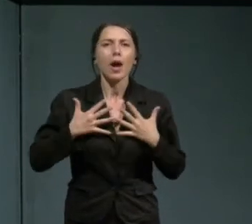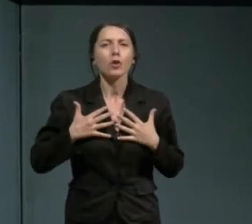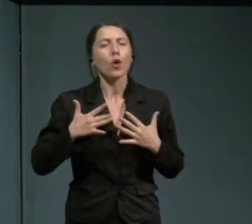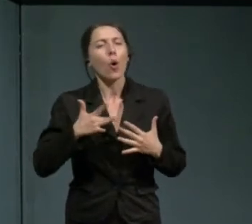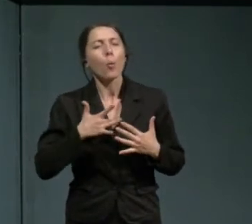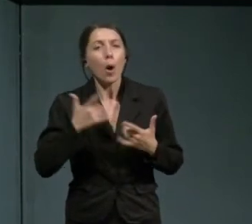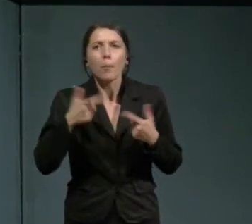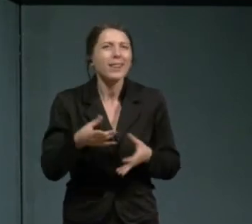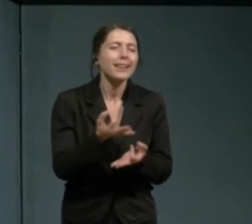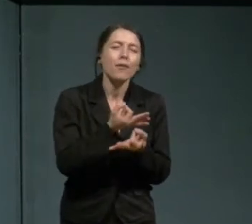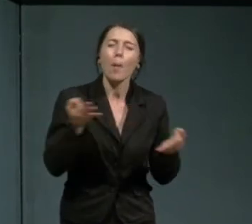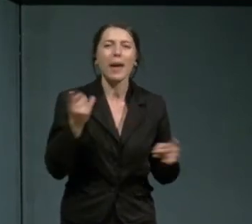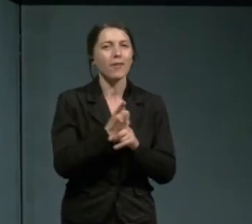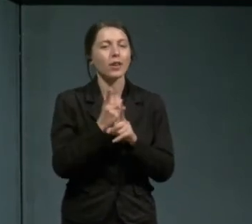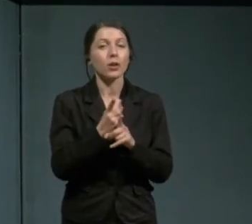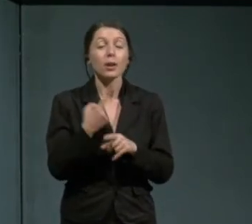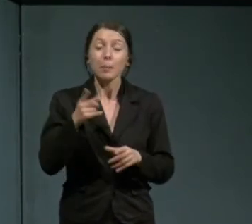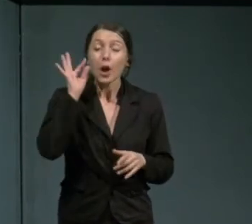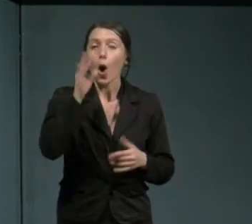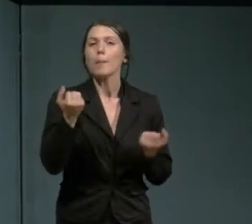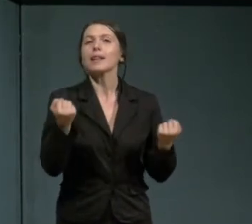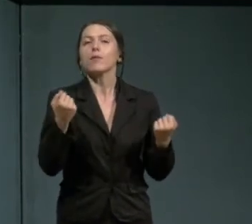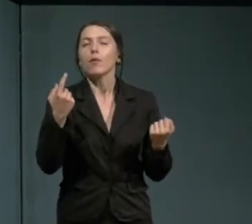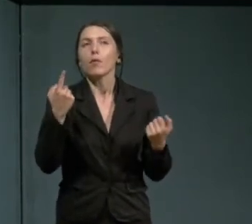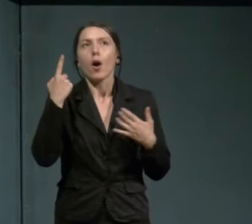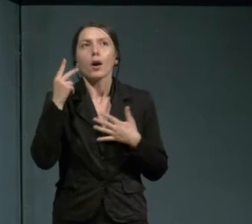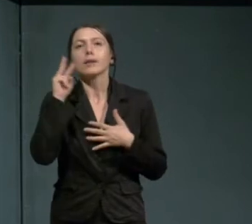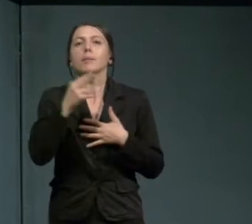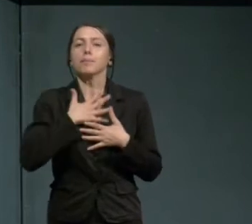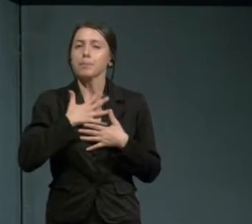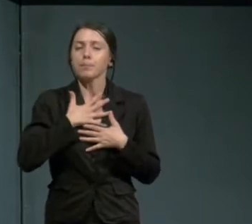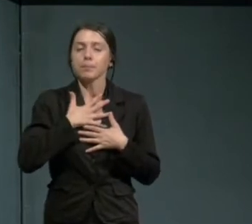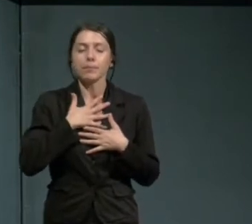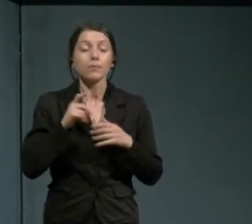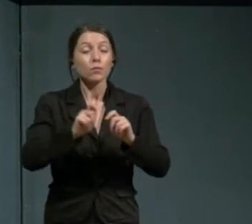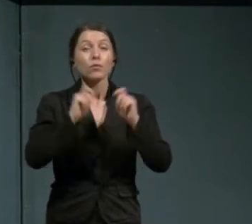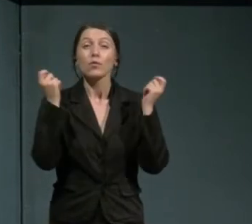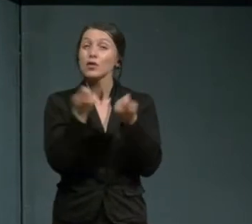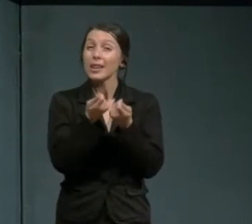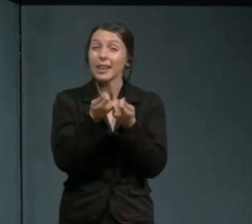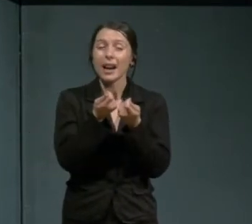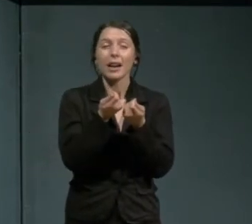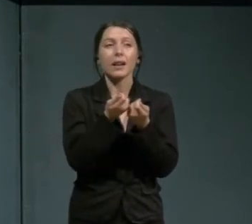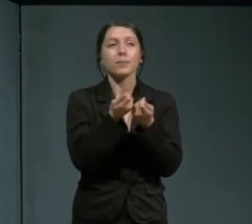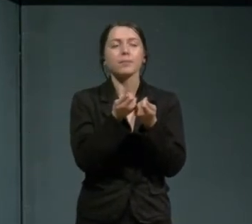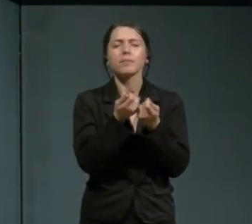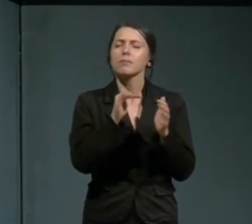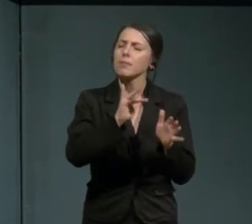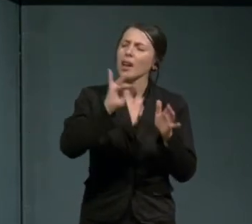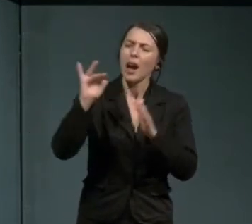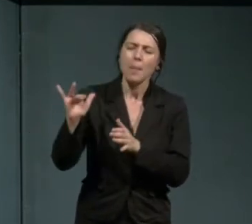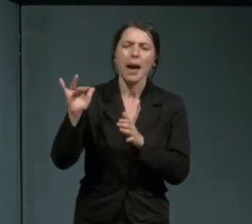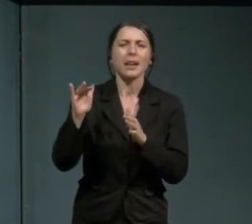vista e questo è un obiettivo comunque molto forte per me e in generale al di là